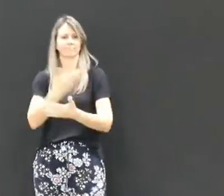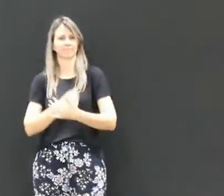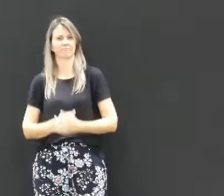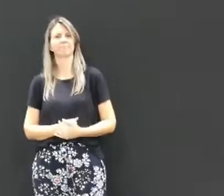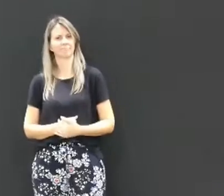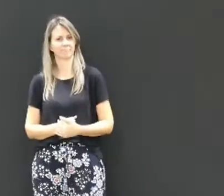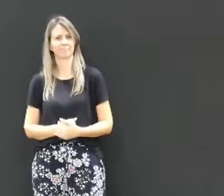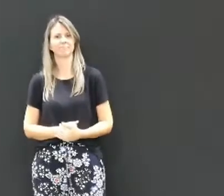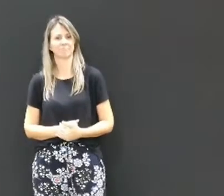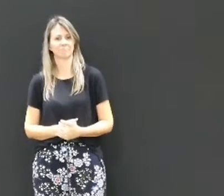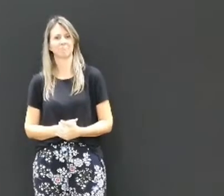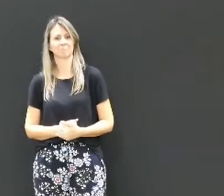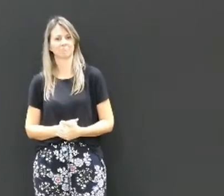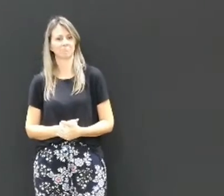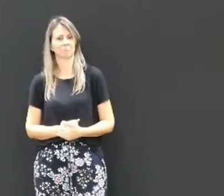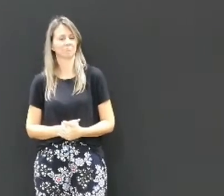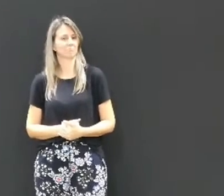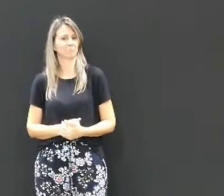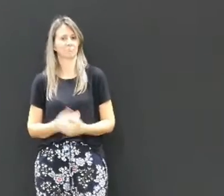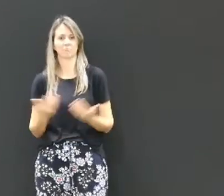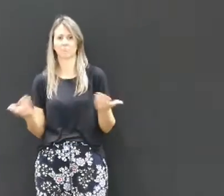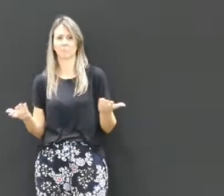ajudar, nos fortalecer. Então,